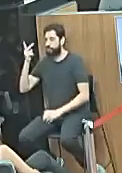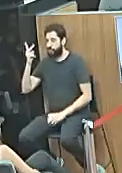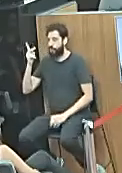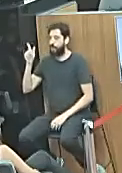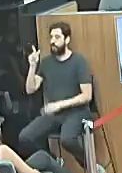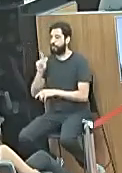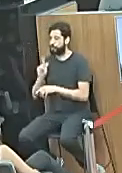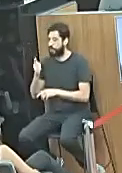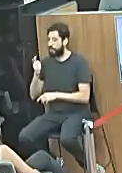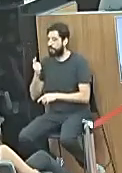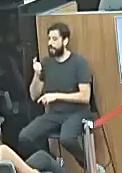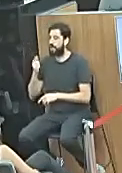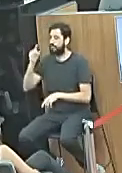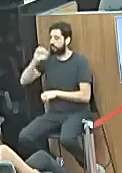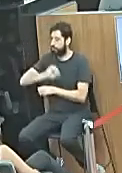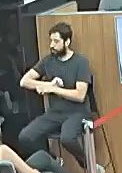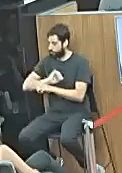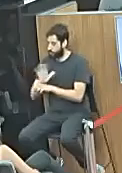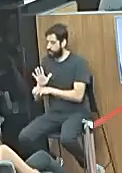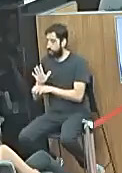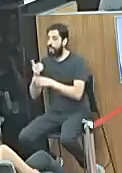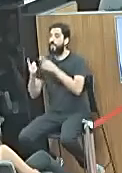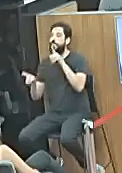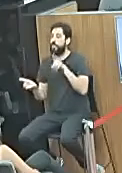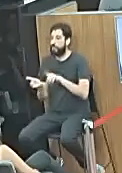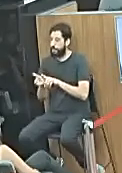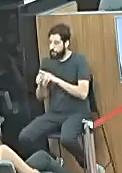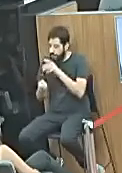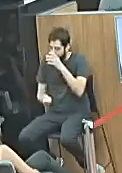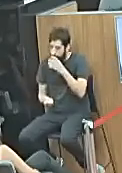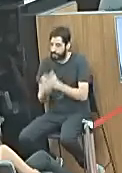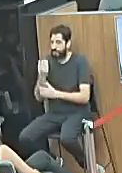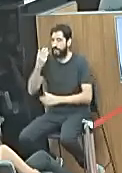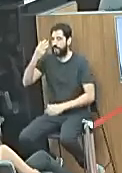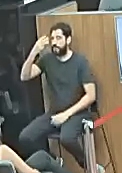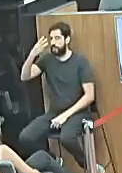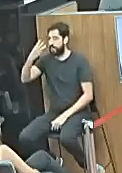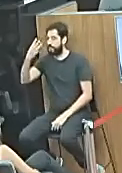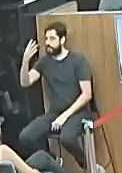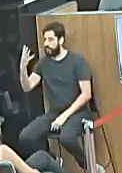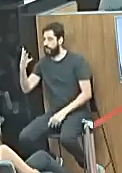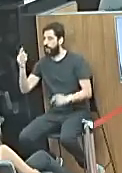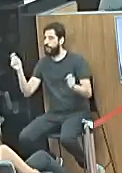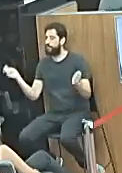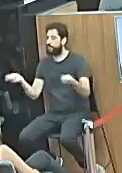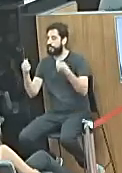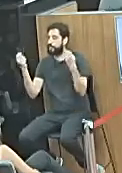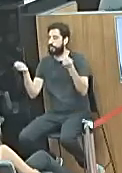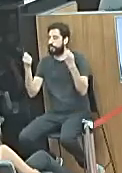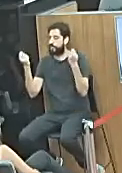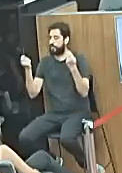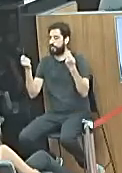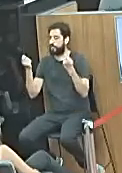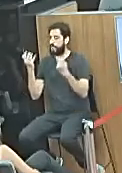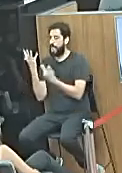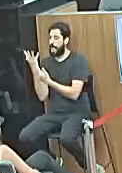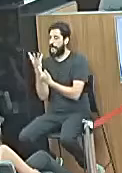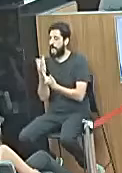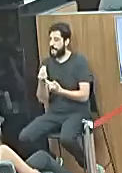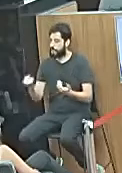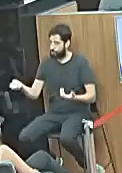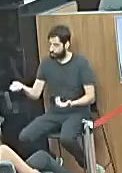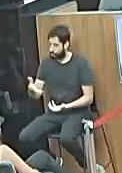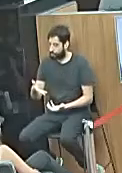realizar a 34ª 34º festival de arte contemporânea